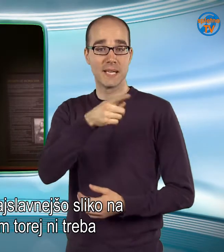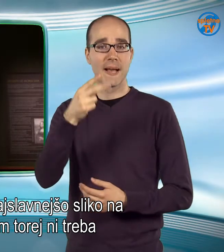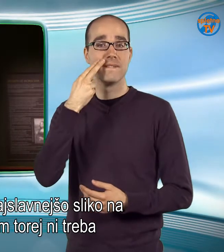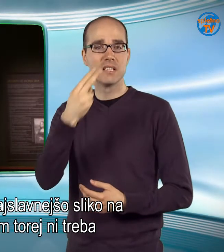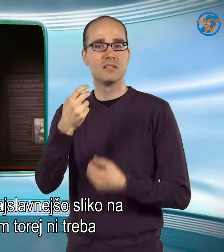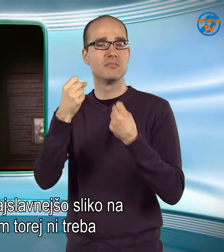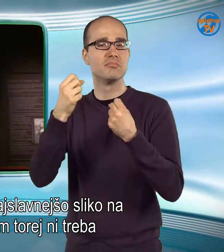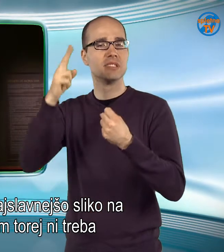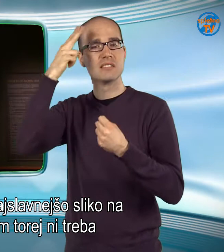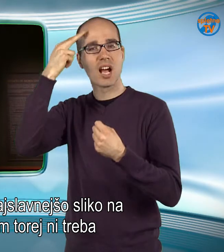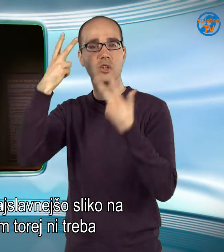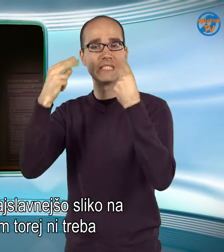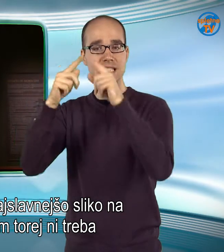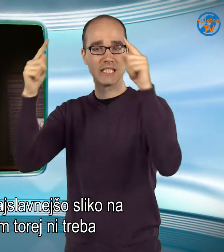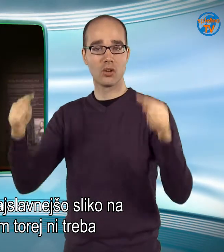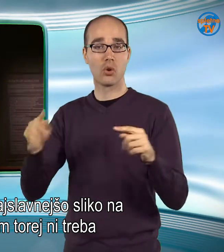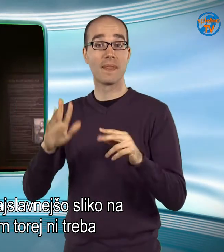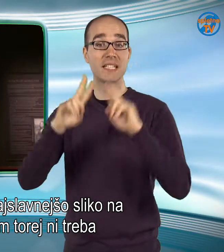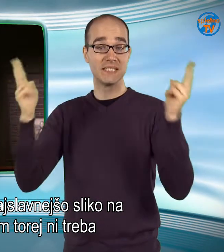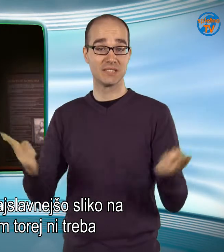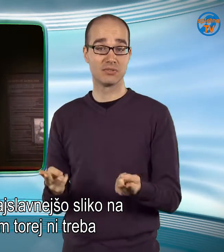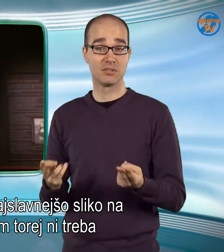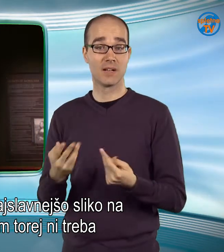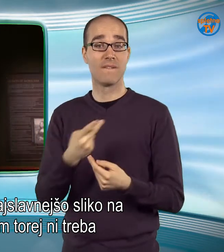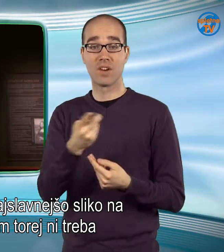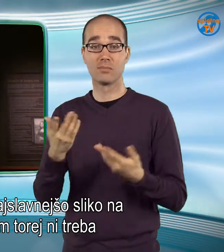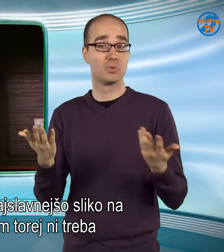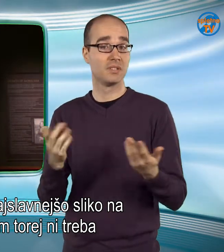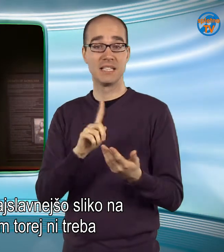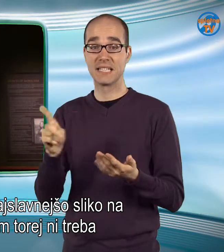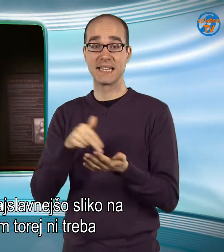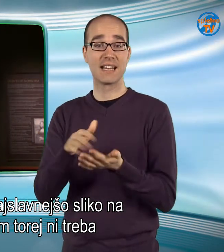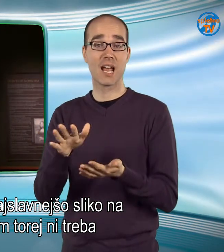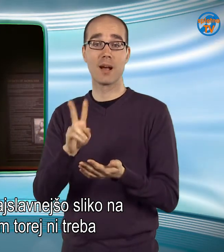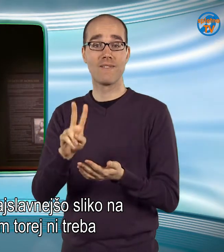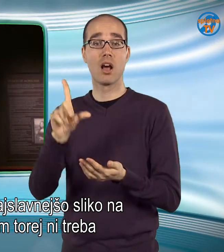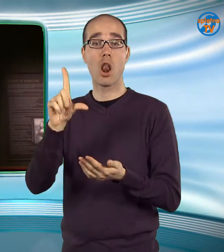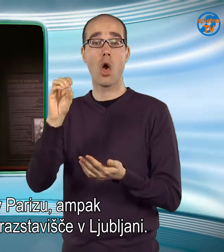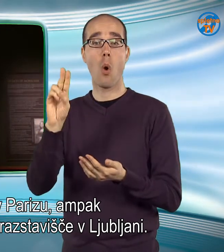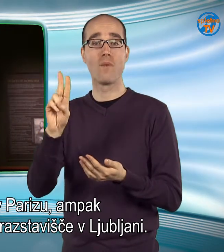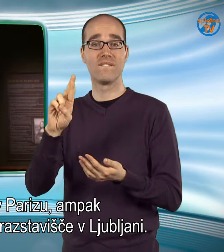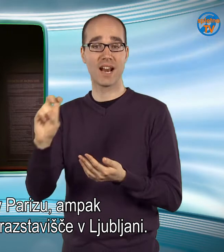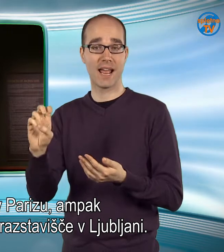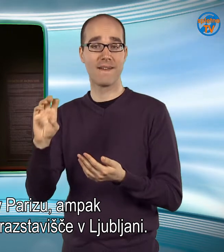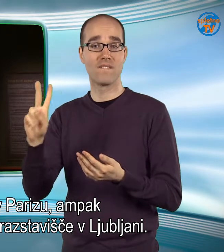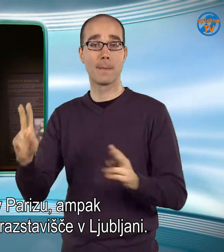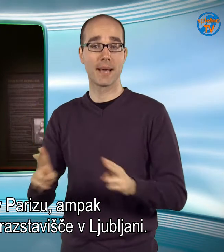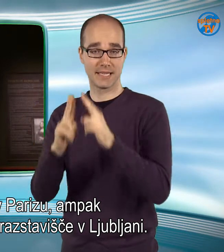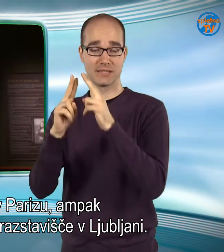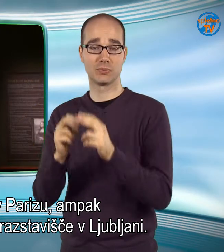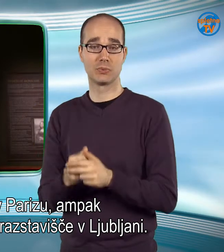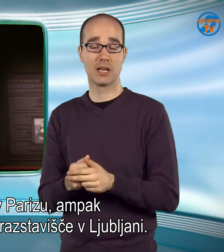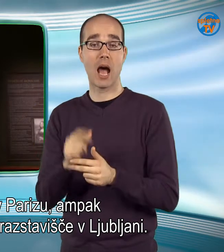Da bi videli najslavnejšo sliko na svetu, vam torej ni treba v Louvre v Parizu, ampak na Gospodarsko razstavišče